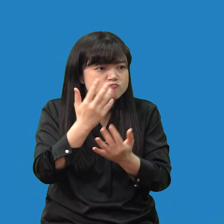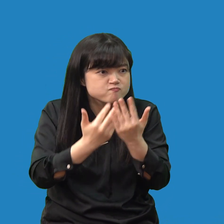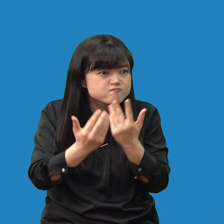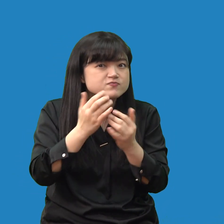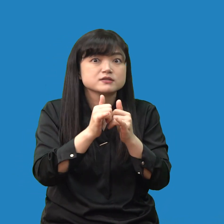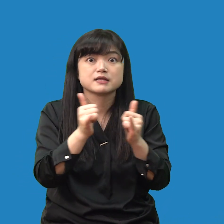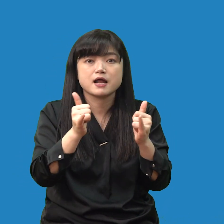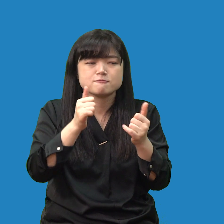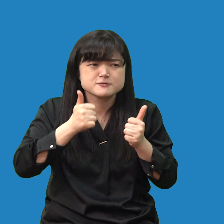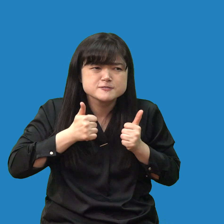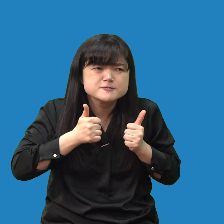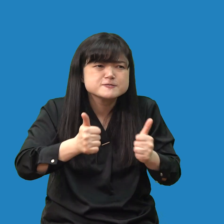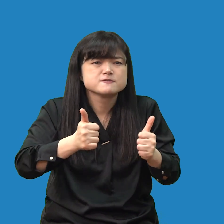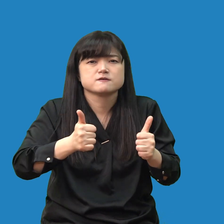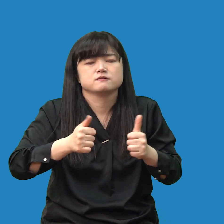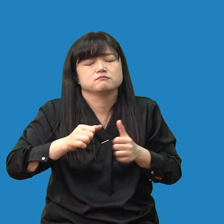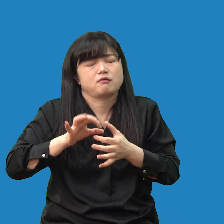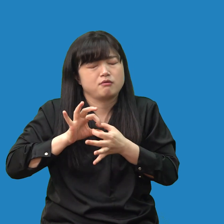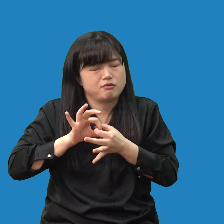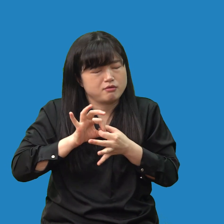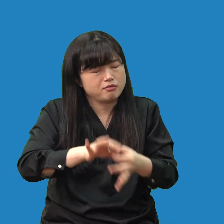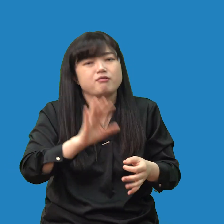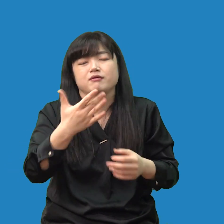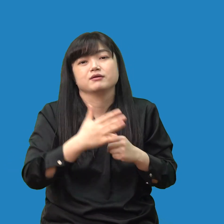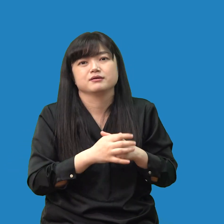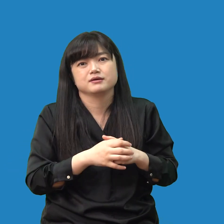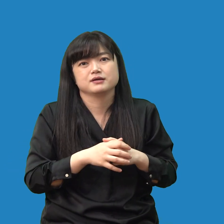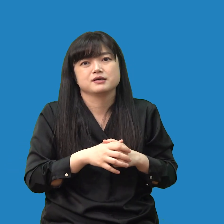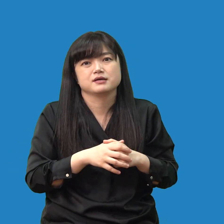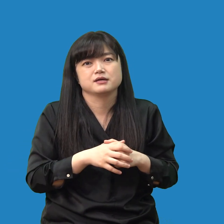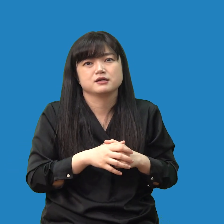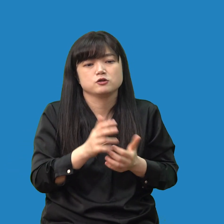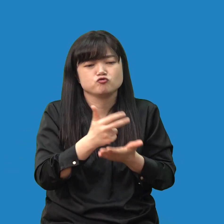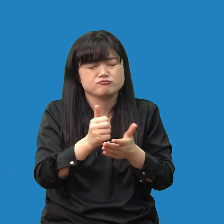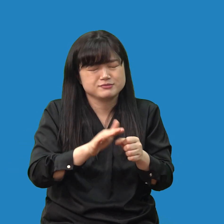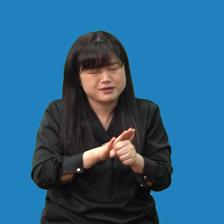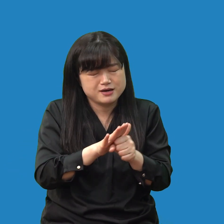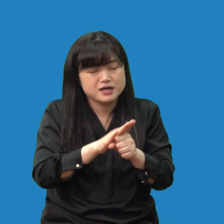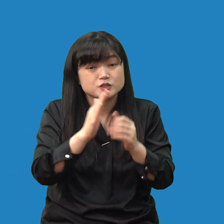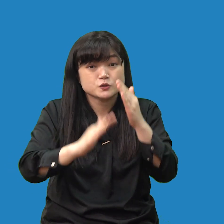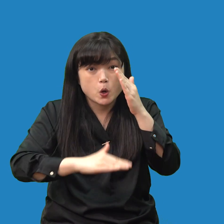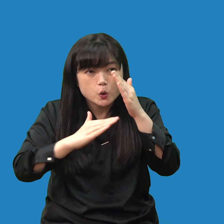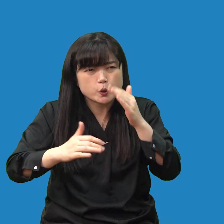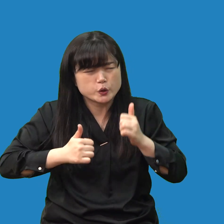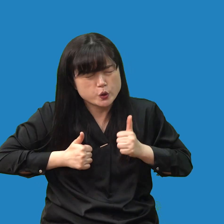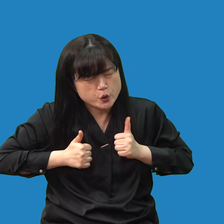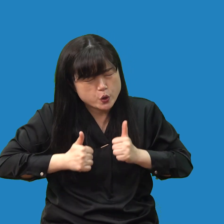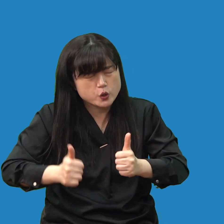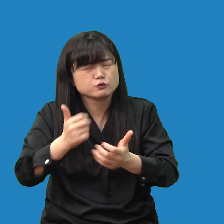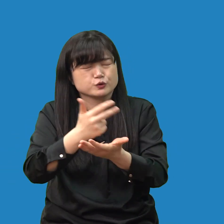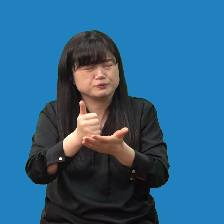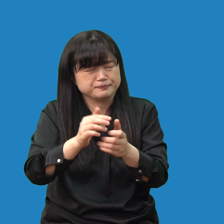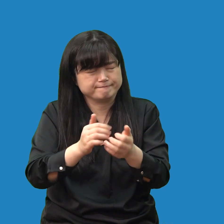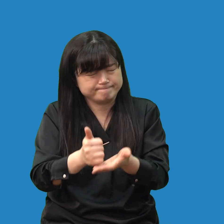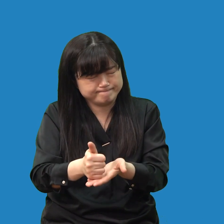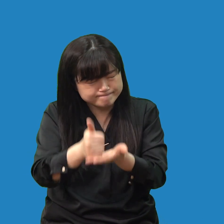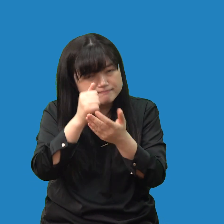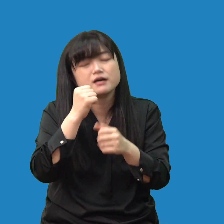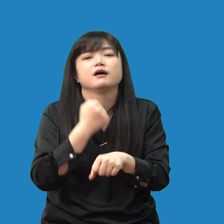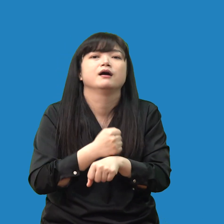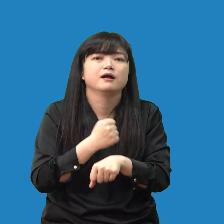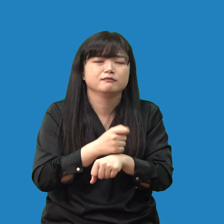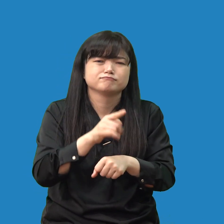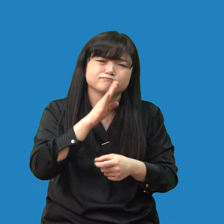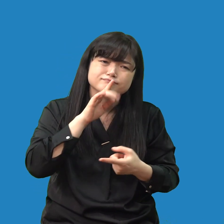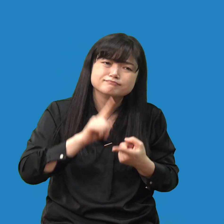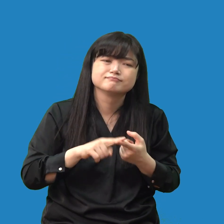타오르는 사람, 열심을 내지 않을 수가 없습니다. 주님을 사랑하는 성도는 열심을 다해서 주님을 섬깁니다.